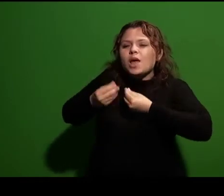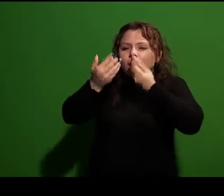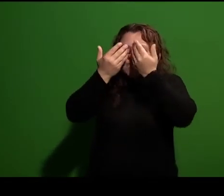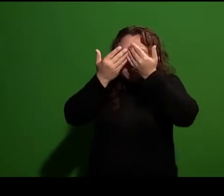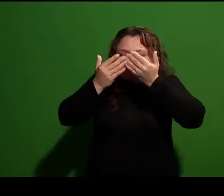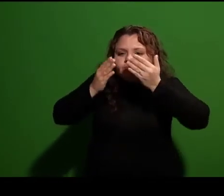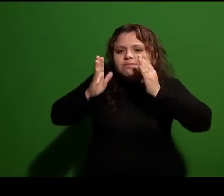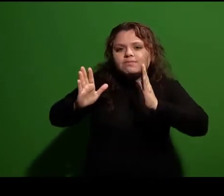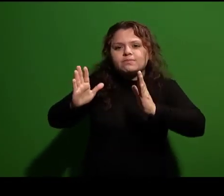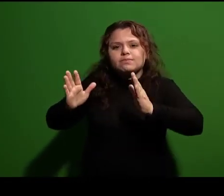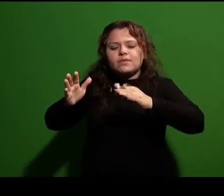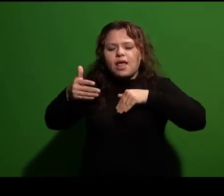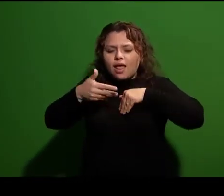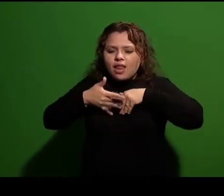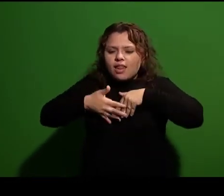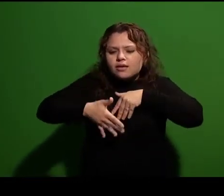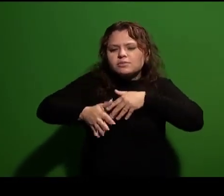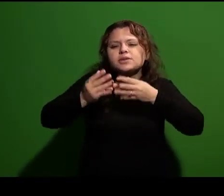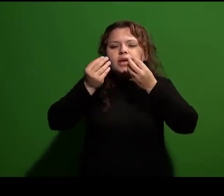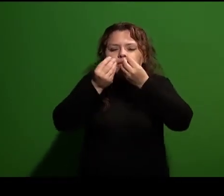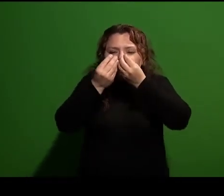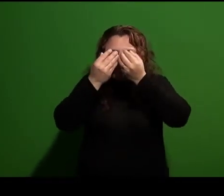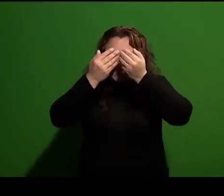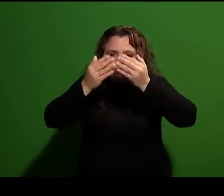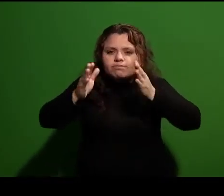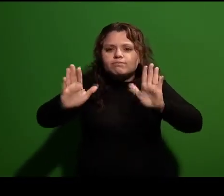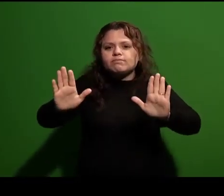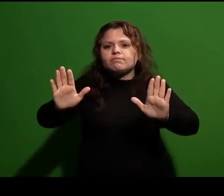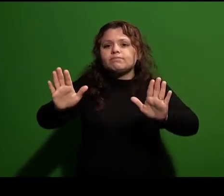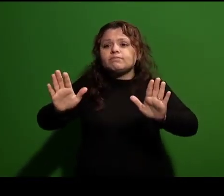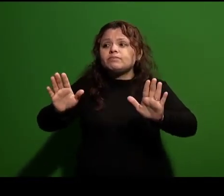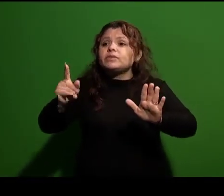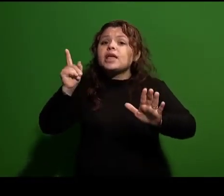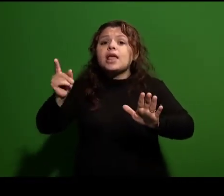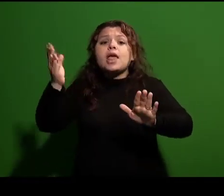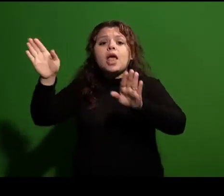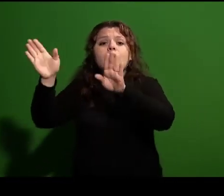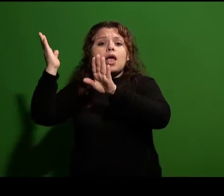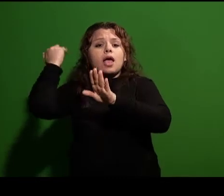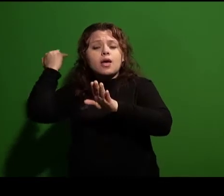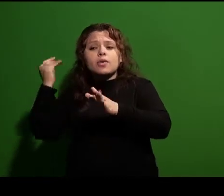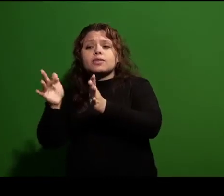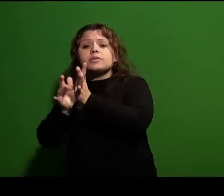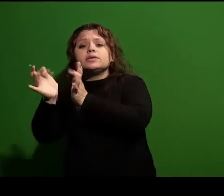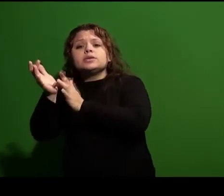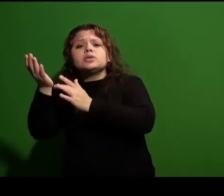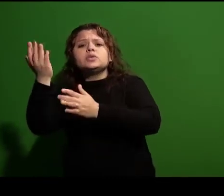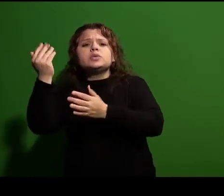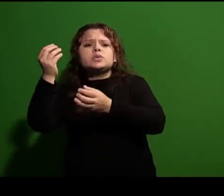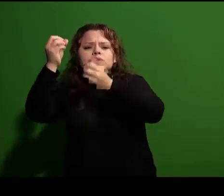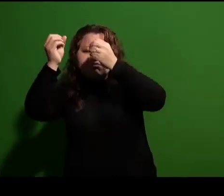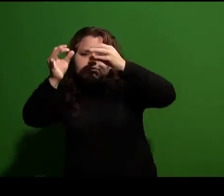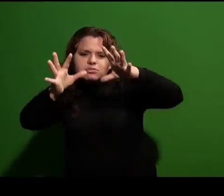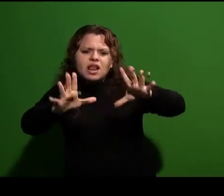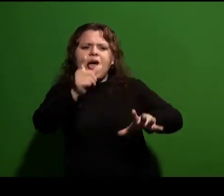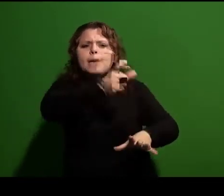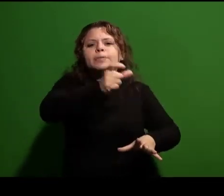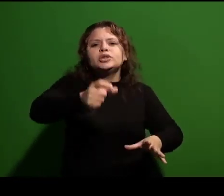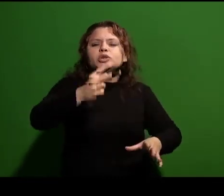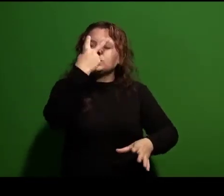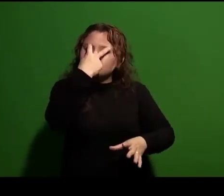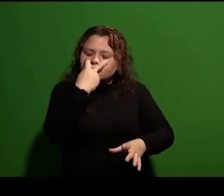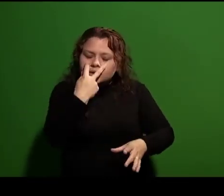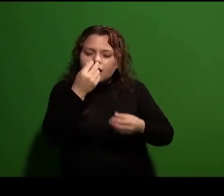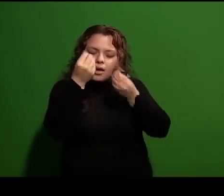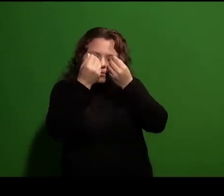si se lo permitimos. Cada vez que Jesús abría ojos ciegos en el Nuevo Testamento, estaba revelando su